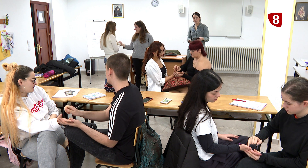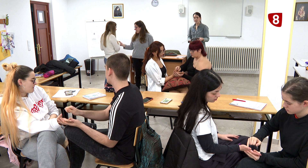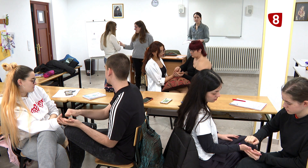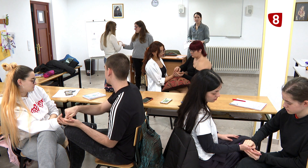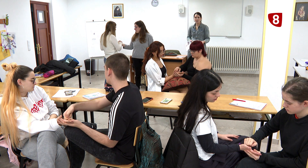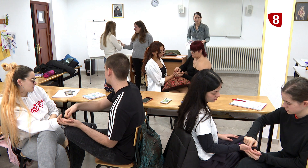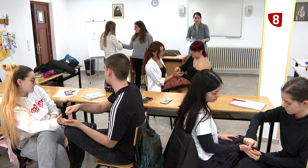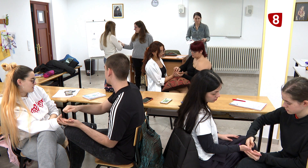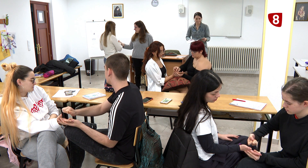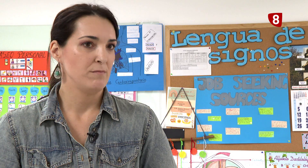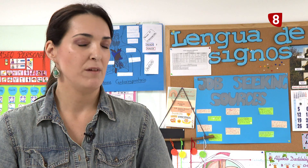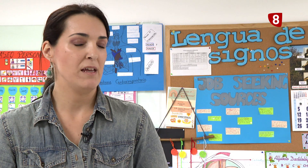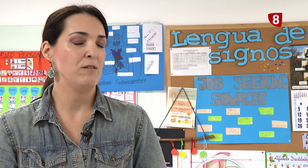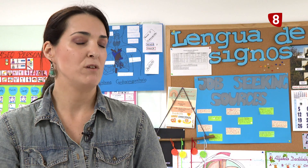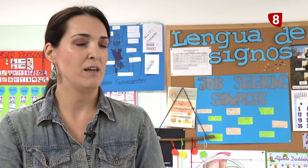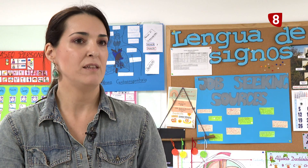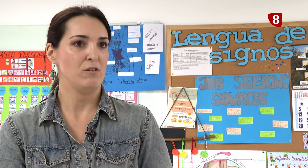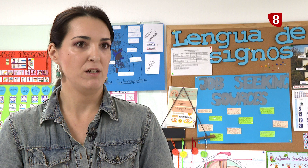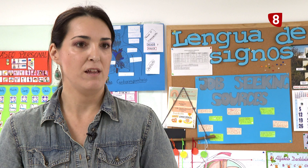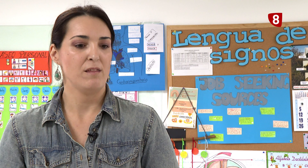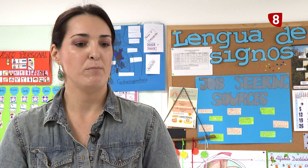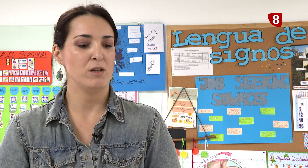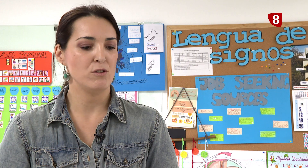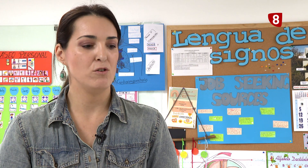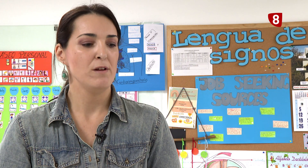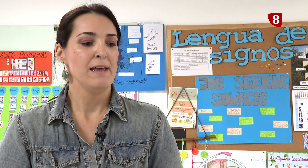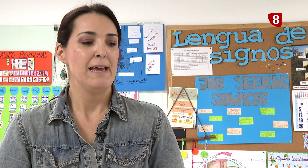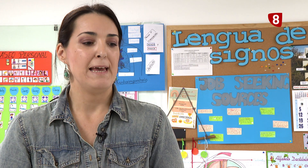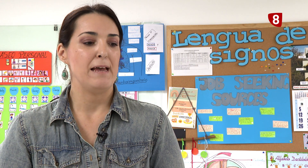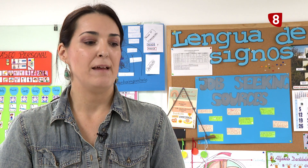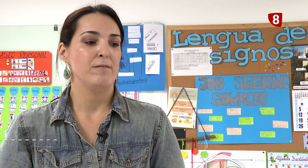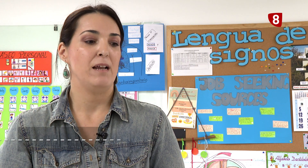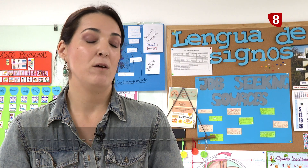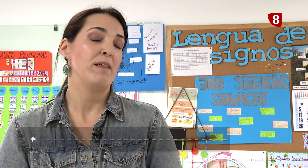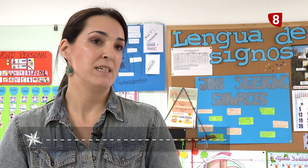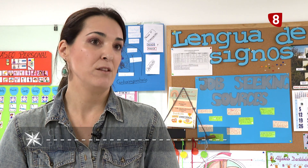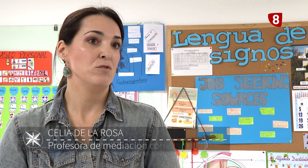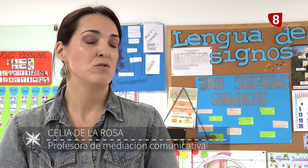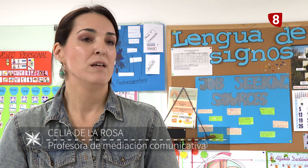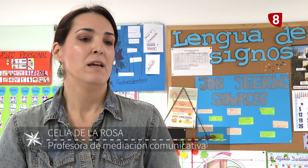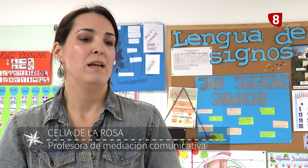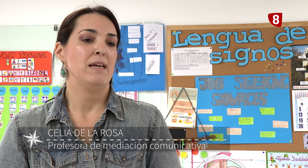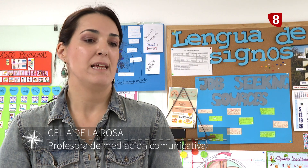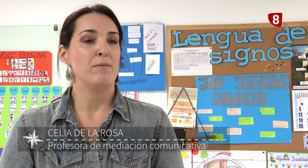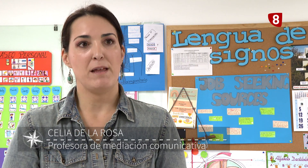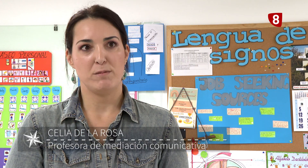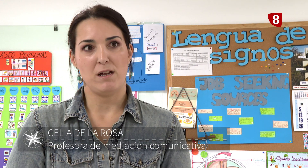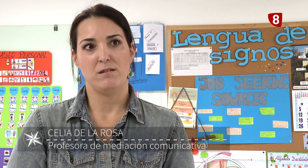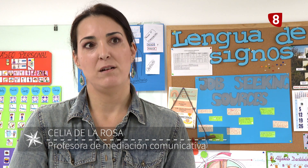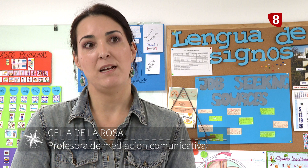tipos de personas sordociegas. Hay una gran heterogeneidad. Por eso, la lengua de signos se debe adaptar a ese